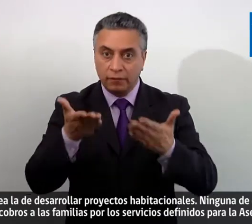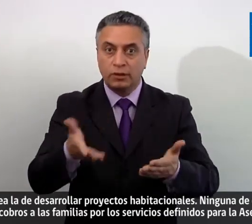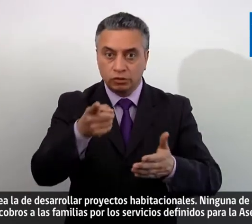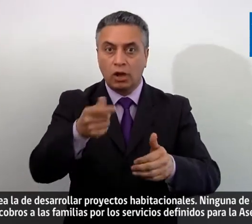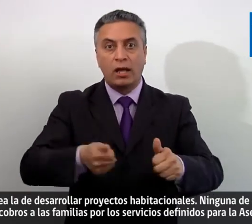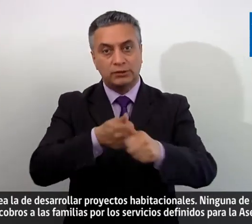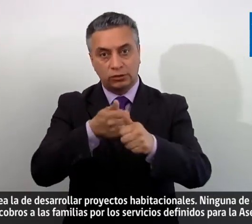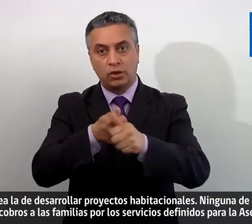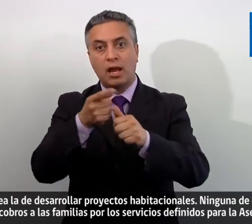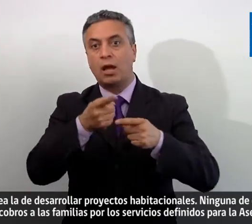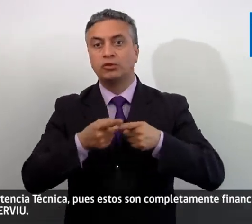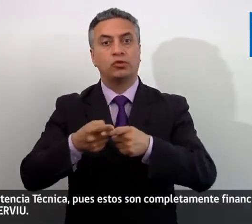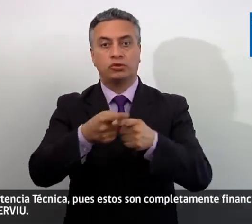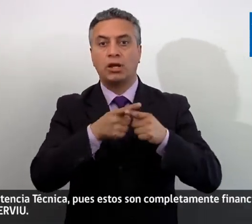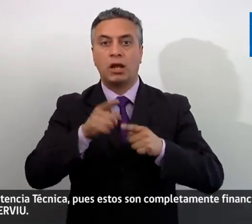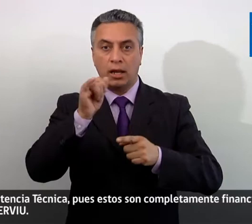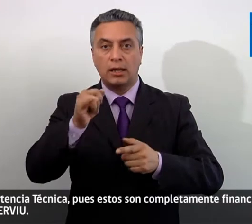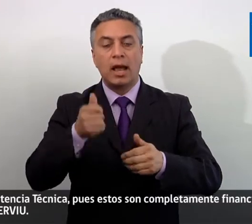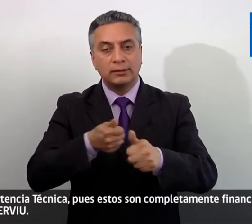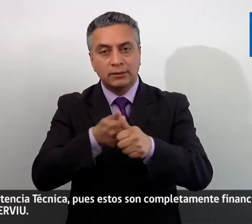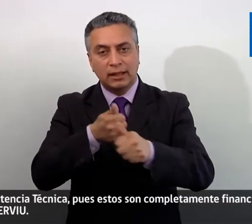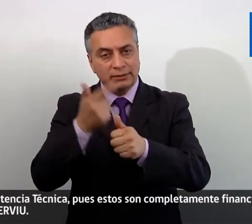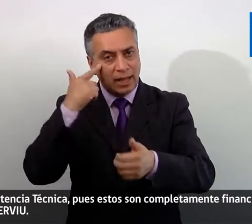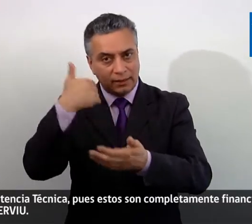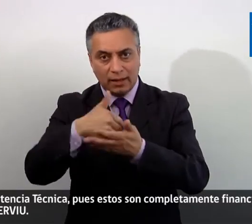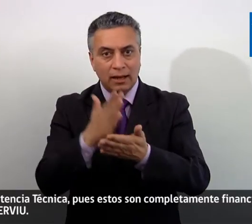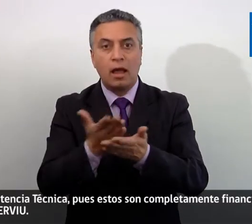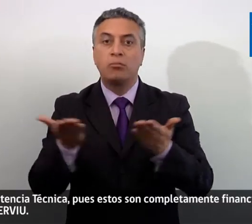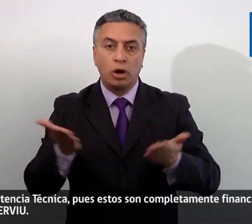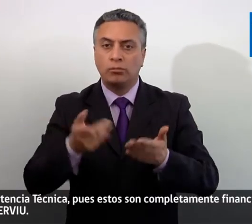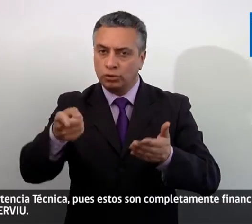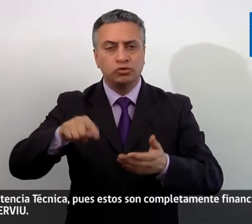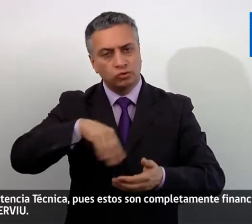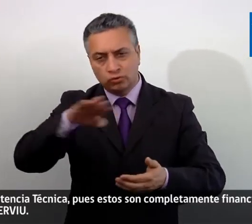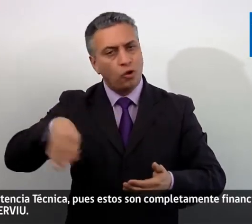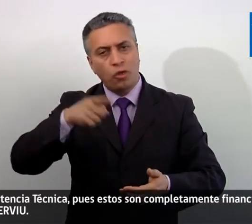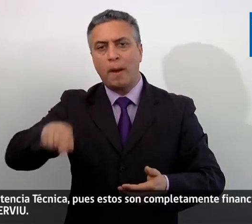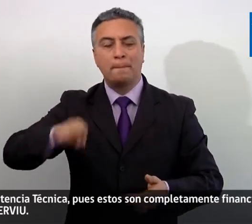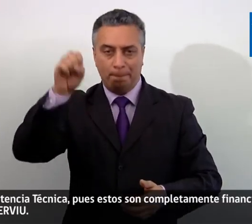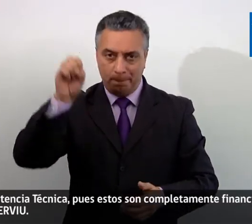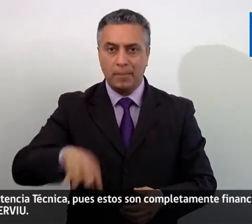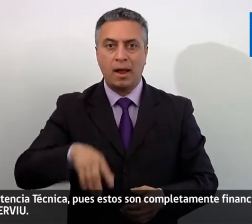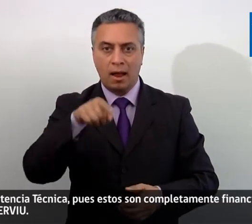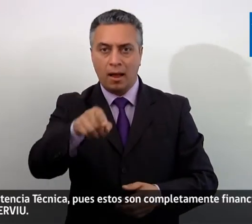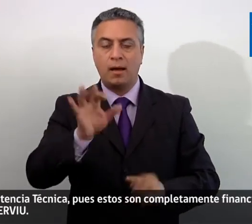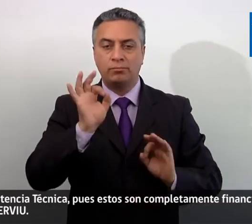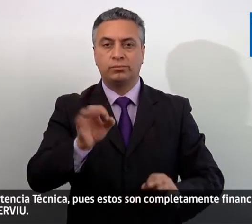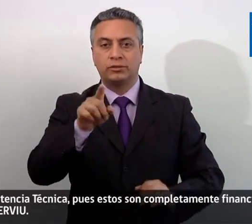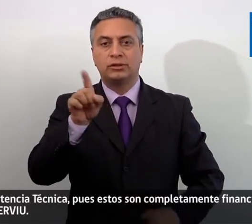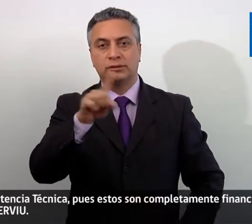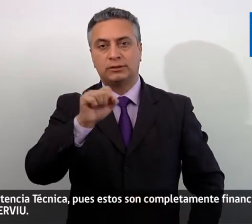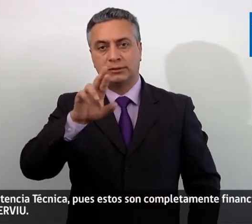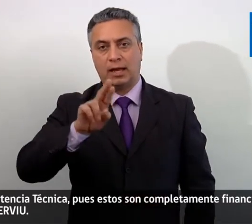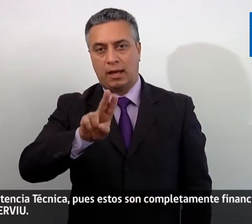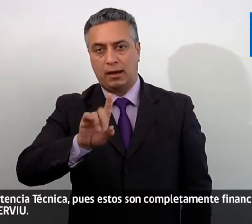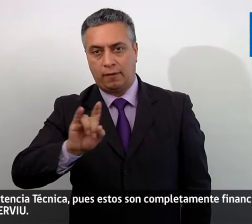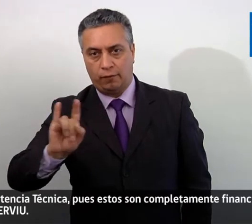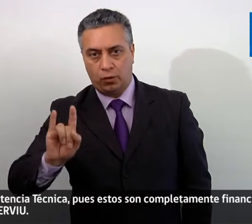para la asesoría social y la asistencia técnica, pues estos son completamente financiados por el Serviu.